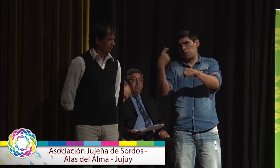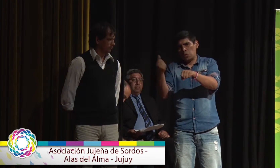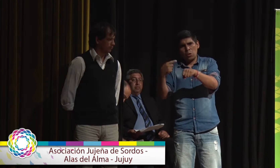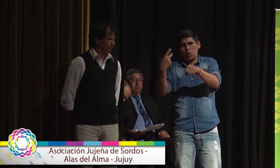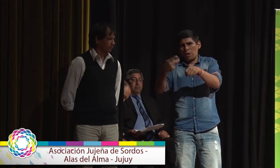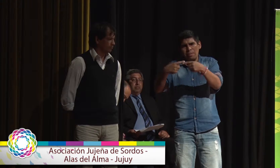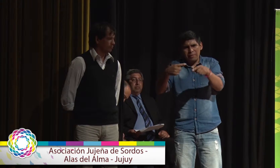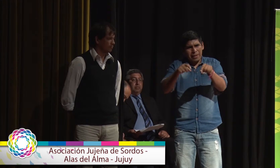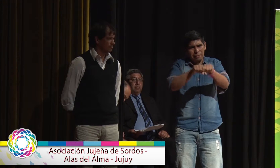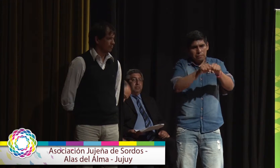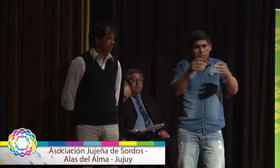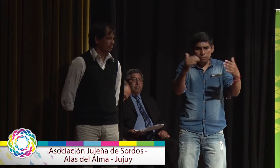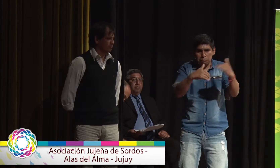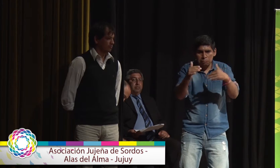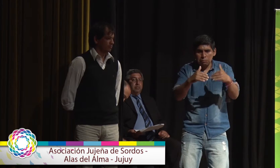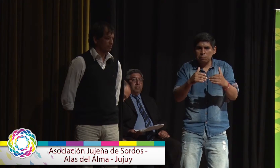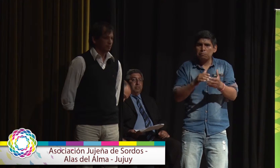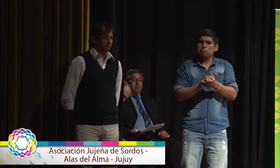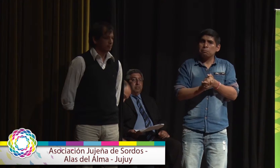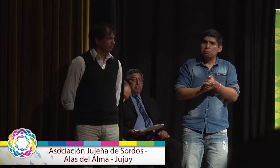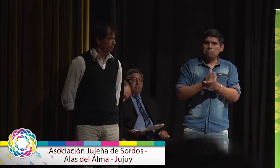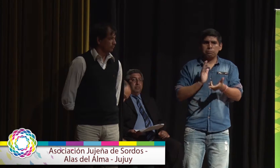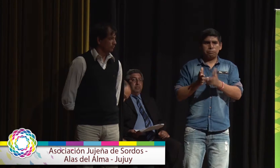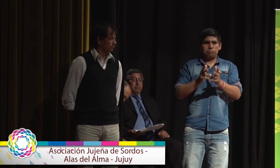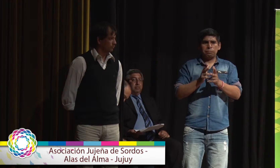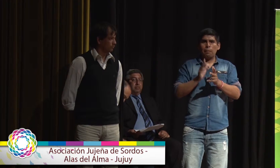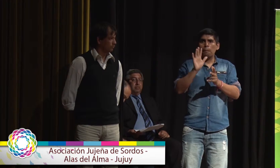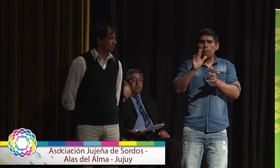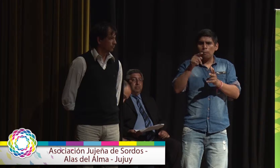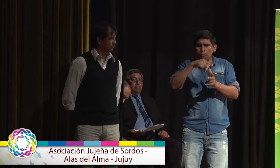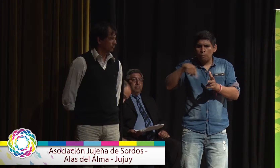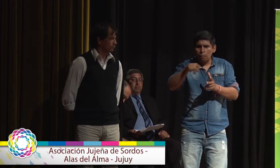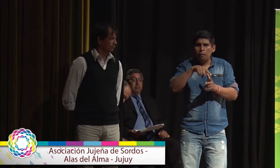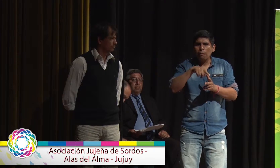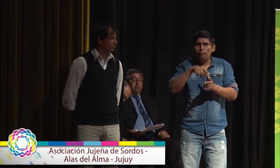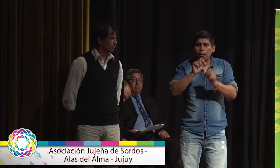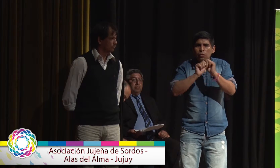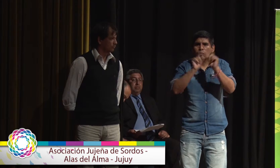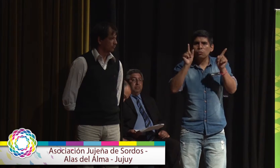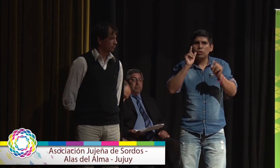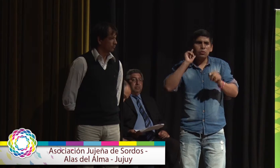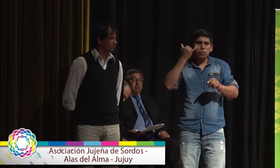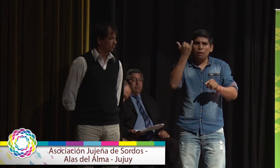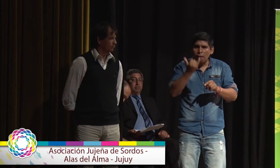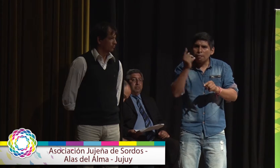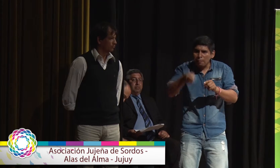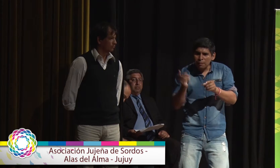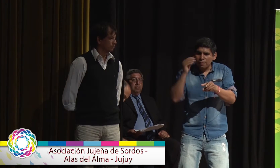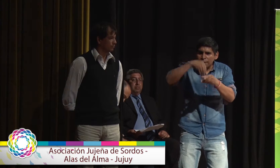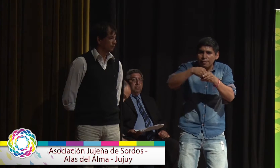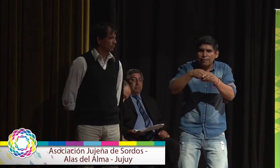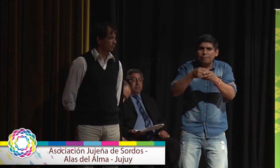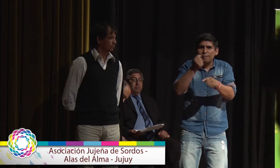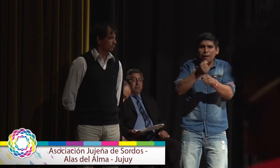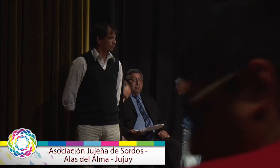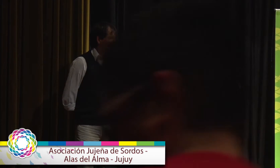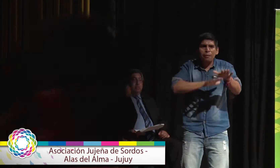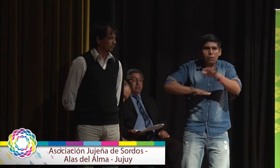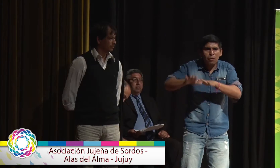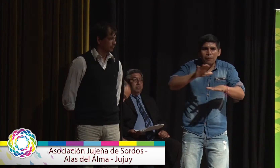los canales, la Asociación de Sordos, que estamos efectuando reuniones para asesorarnos. Pero ¿qué fue la sorpresa